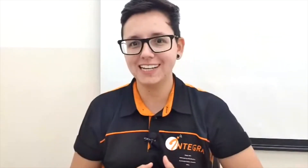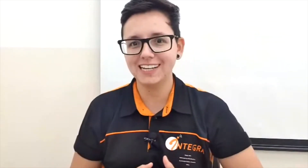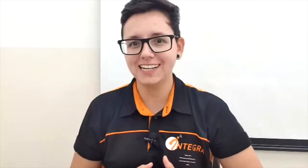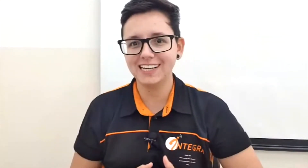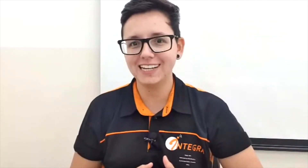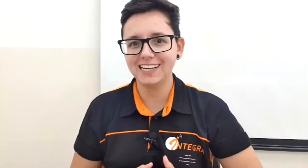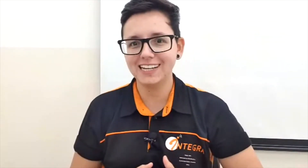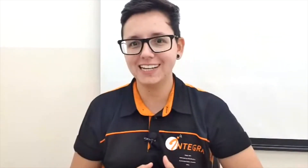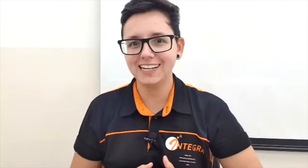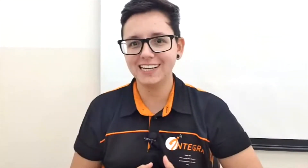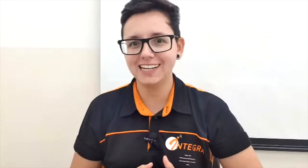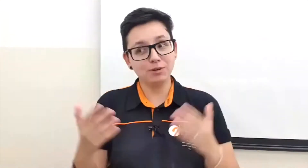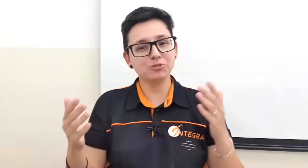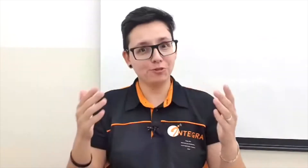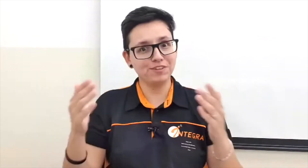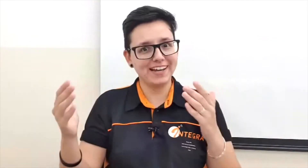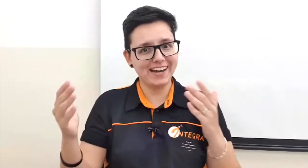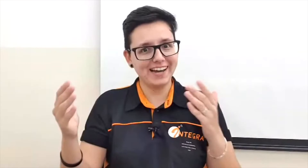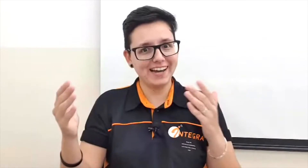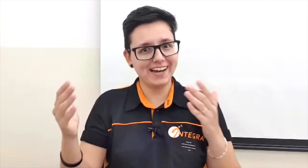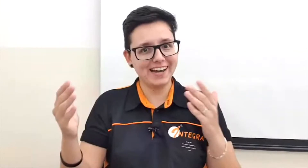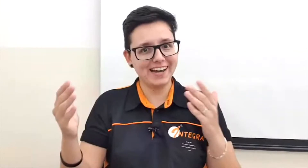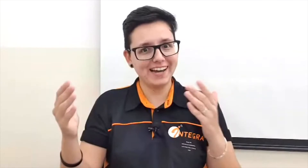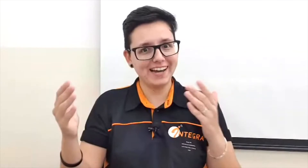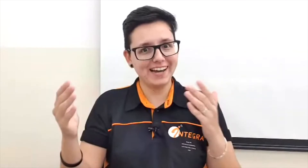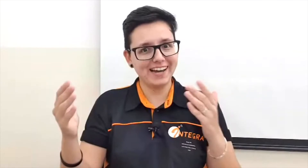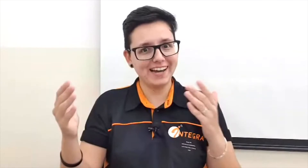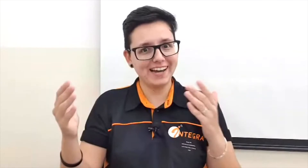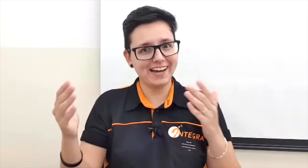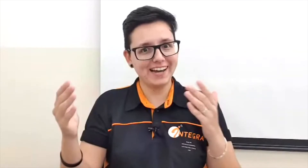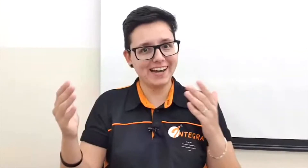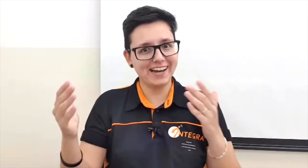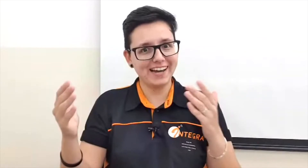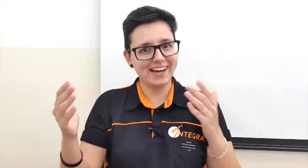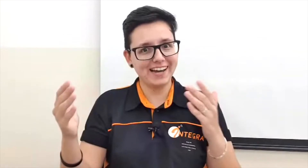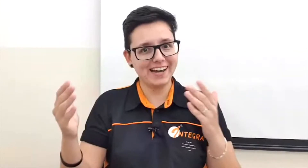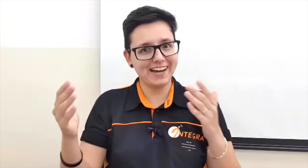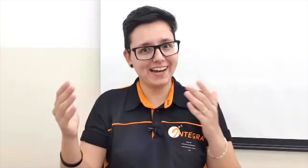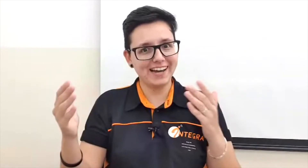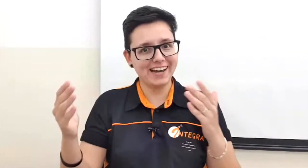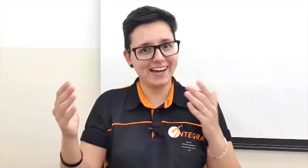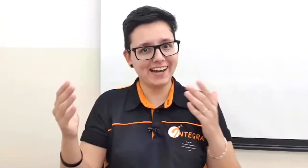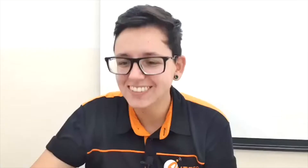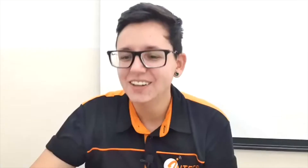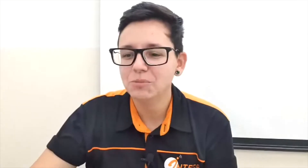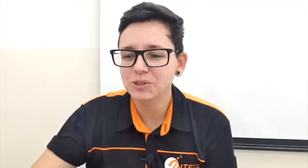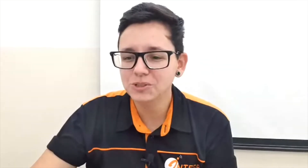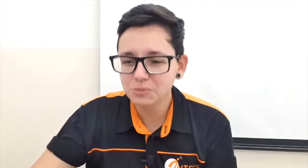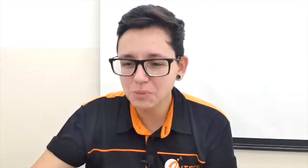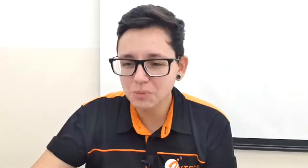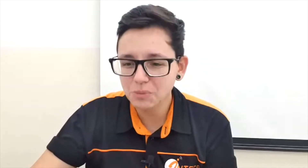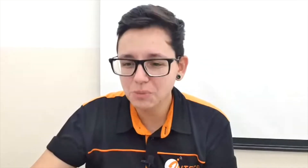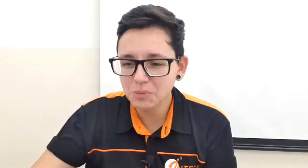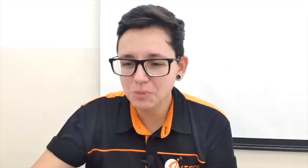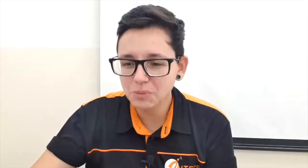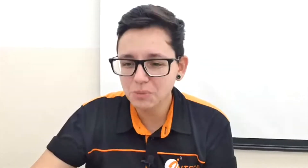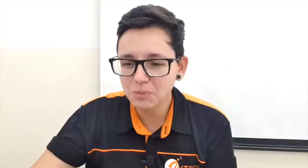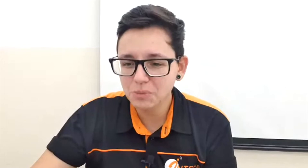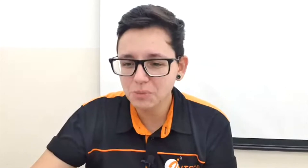ia pegar melhor do que falar, vamos só ficar? Seria melhor, vocês não acham? Muito bom, Nica. Bora